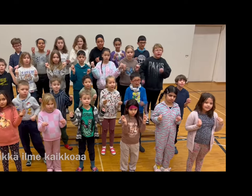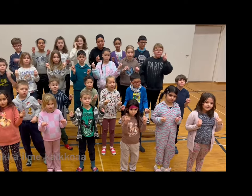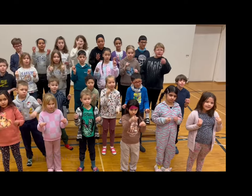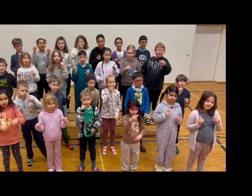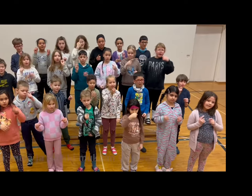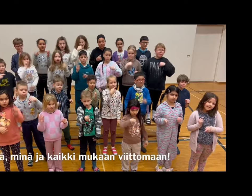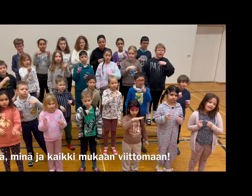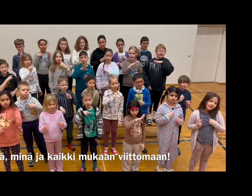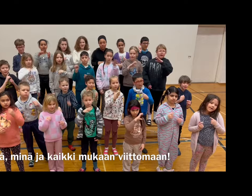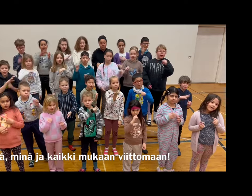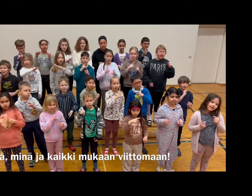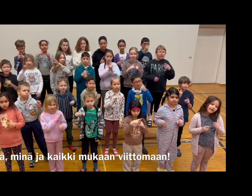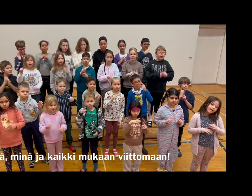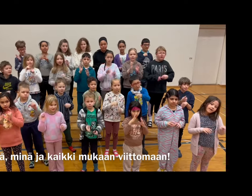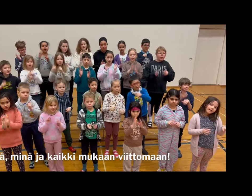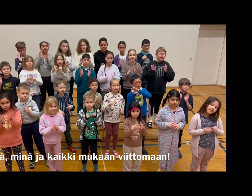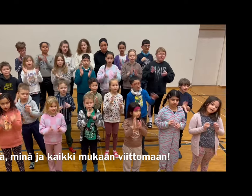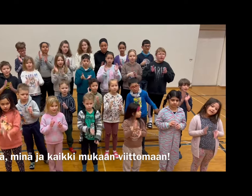Synkkä ilme kaikkoaa.